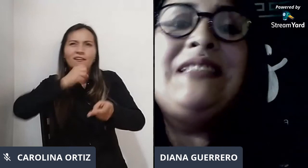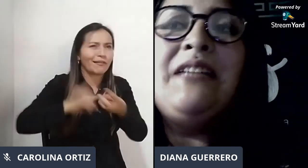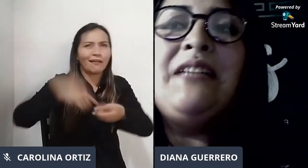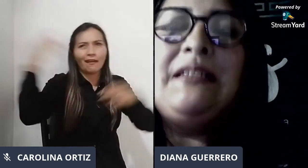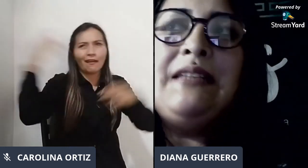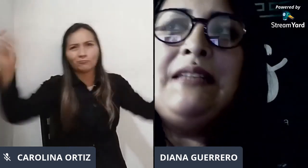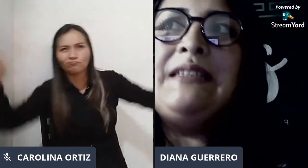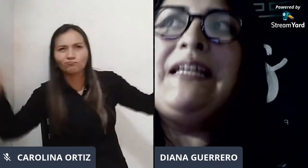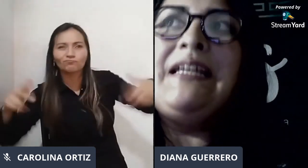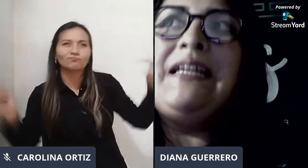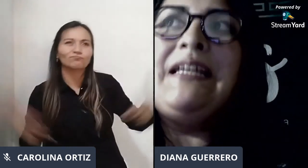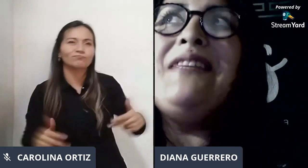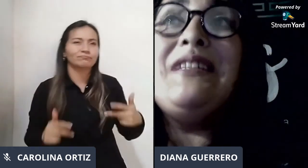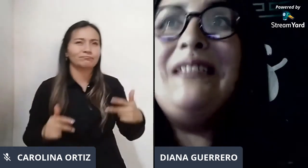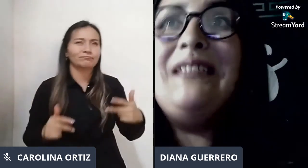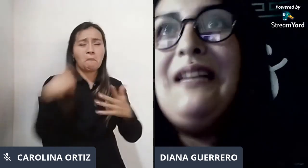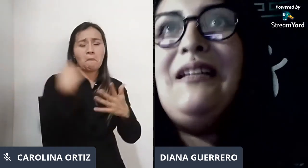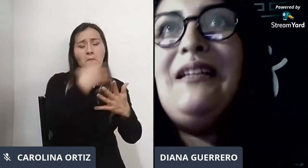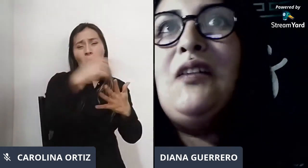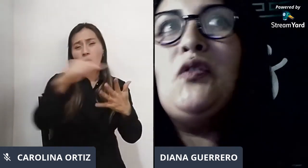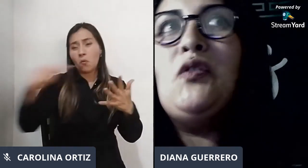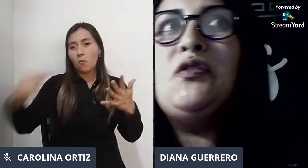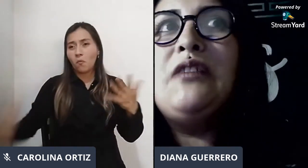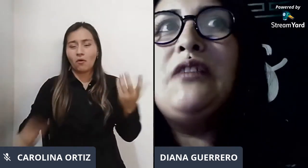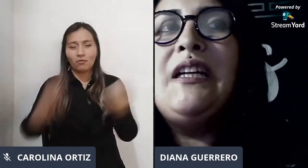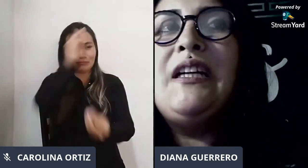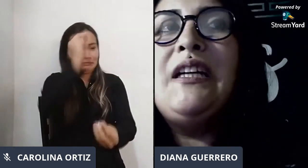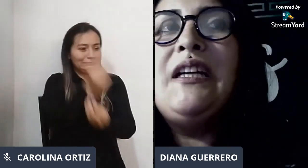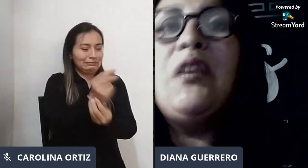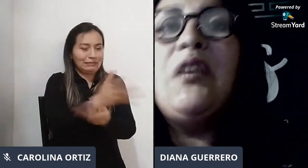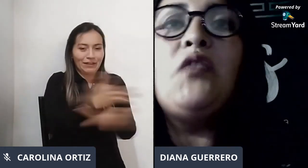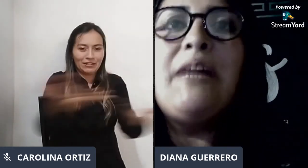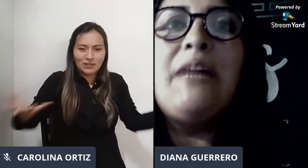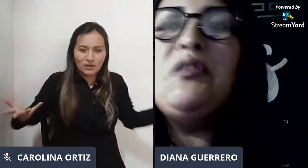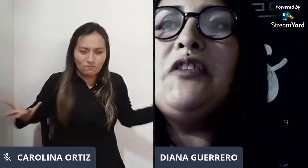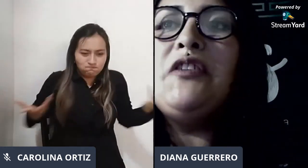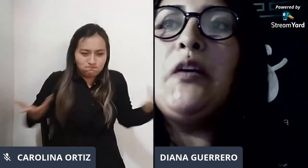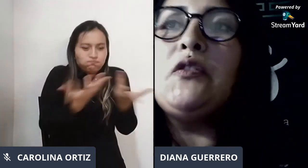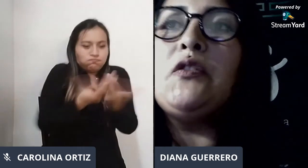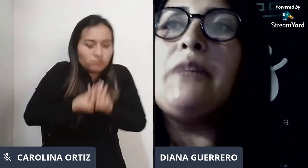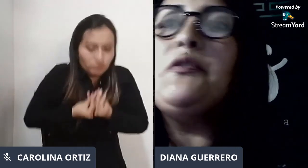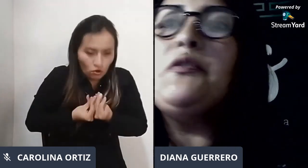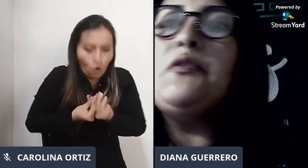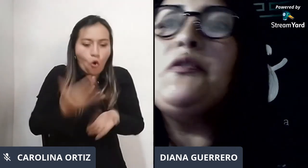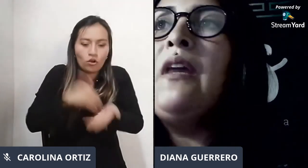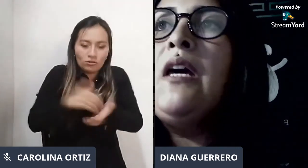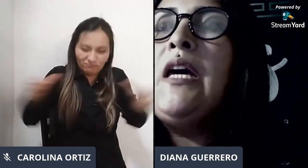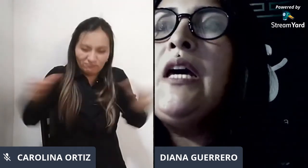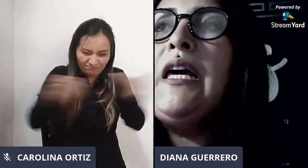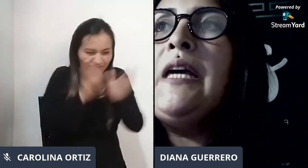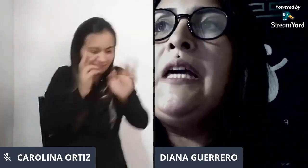es desde esa diversidad que nos encontramos y nos reconocemos.